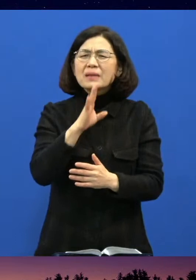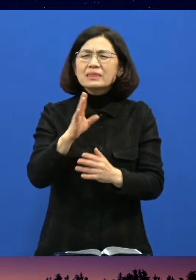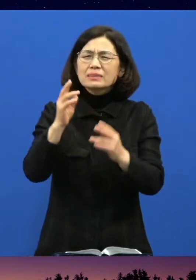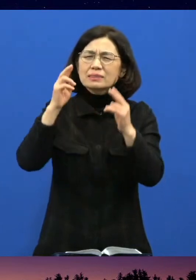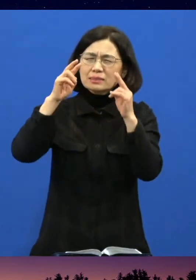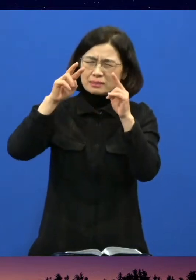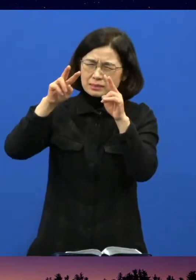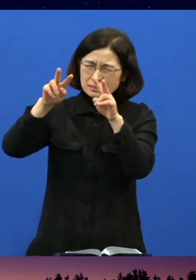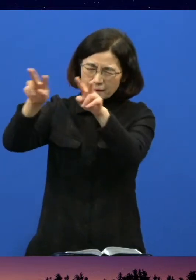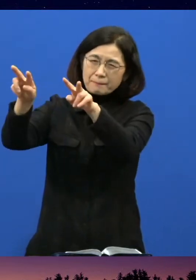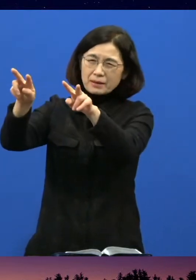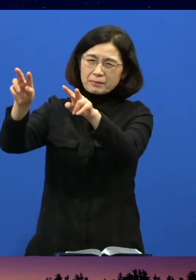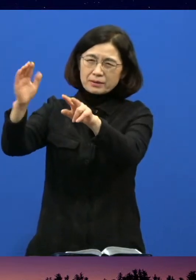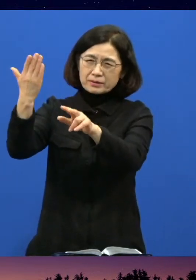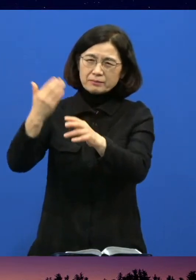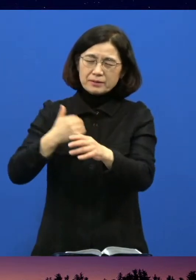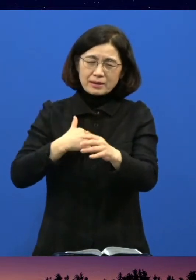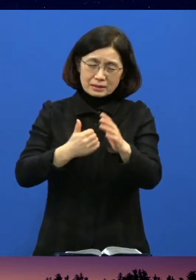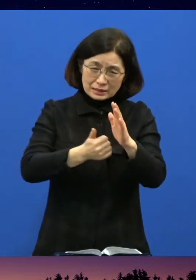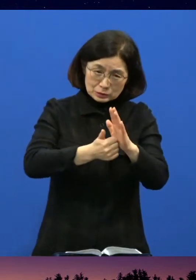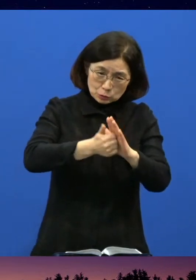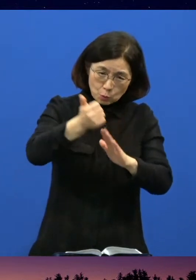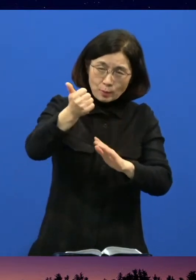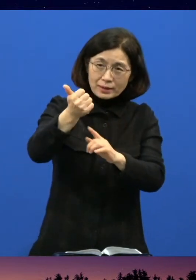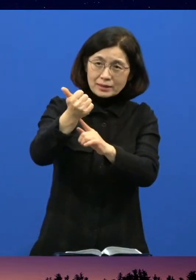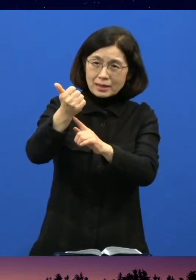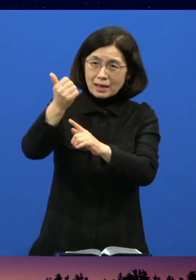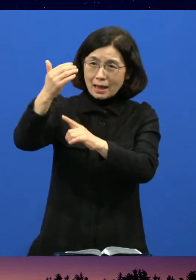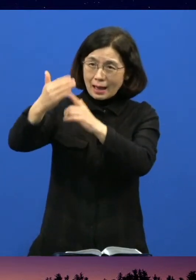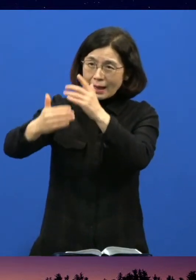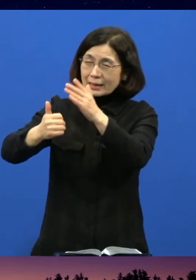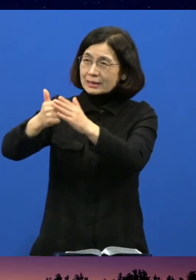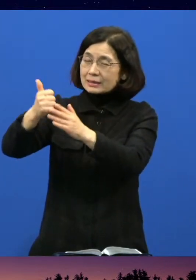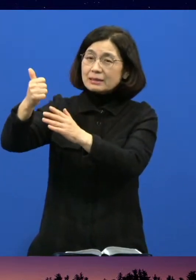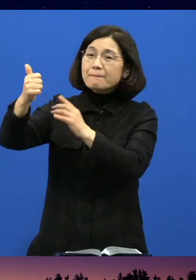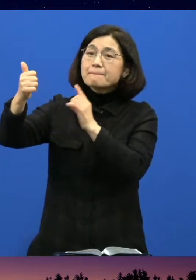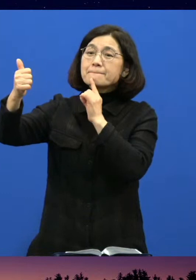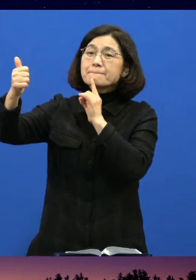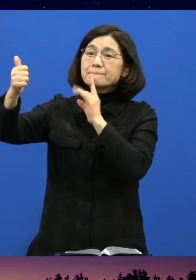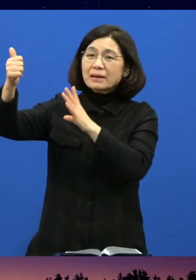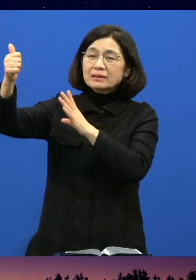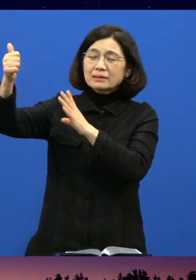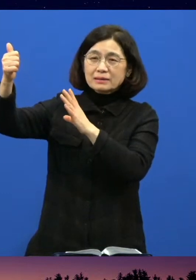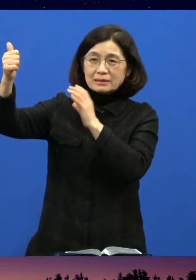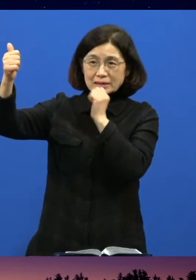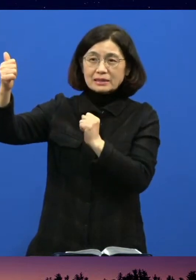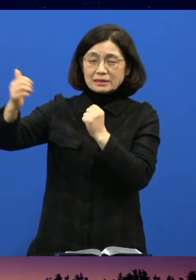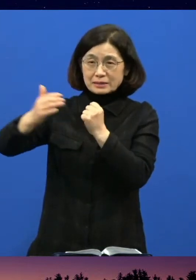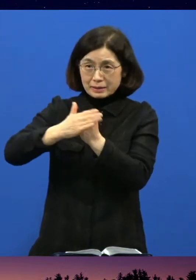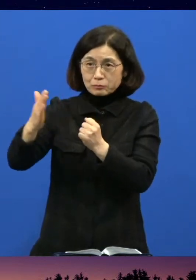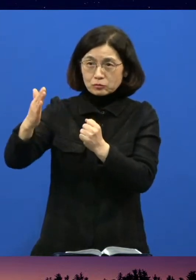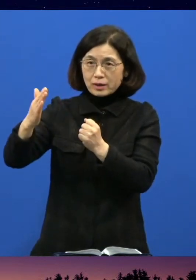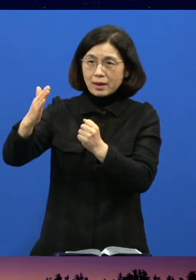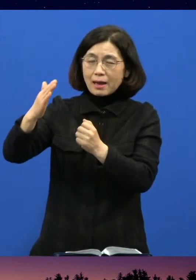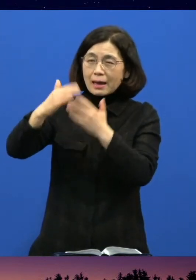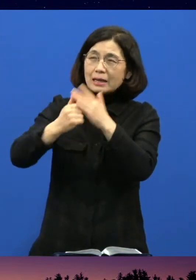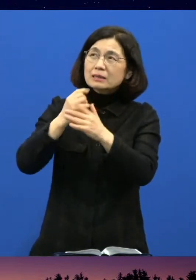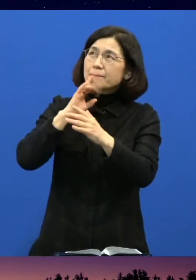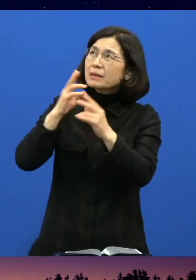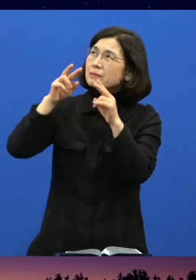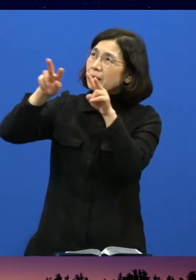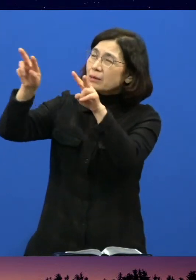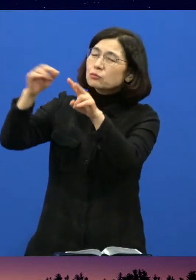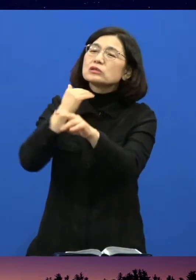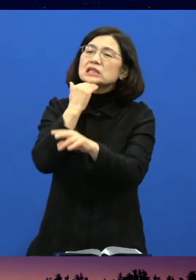바라라. 나의 소망이 하나님에게만 있다는 것을 믿는 사람은 기다리고 기다린다.